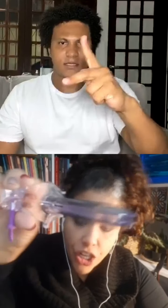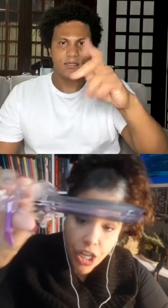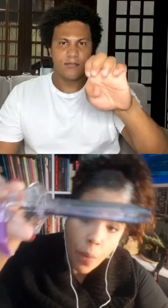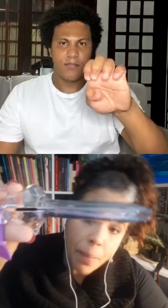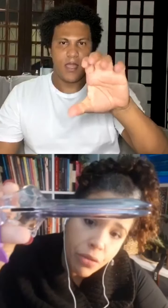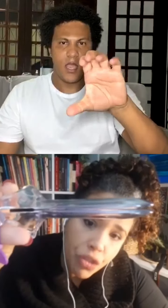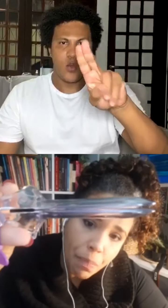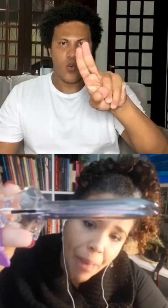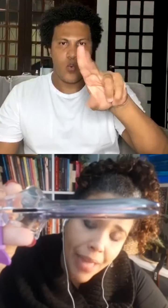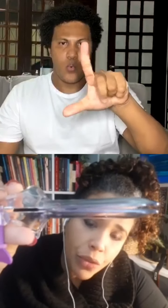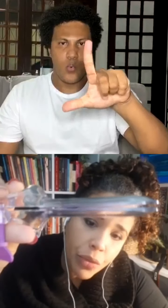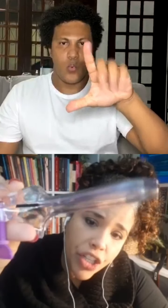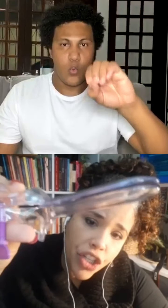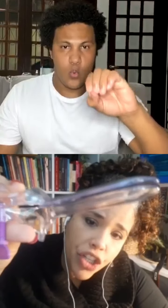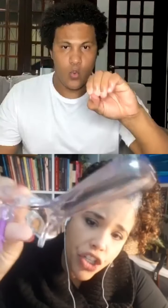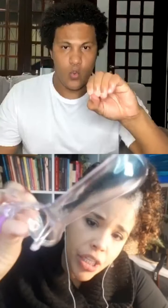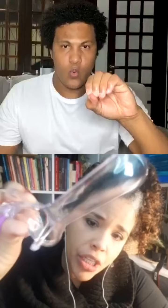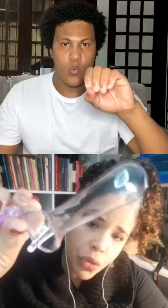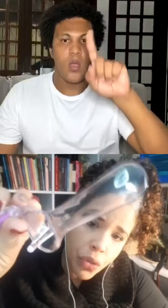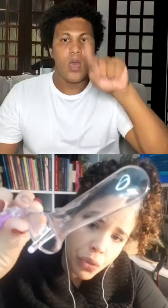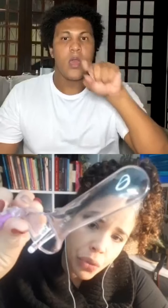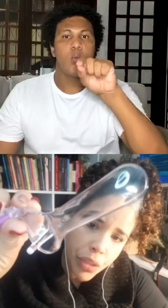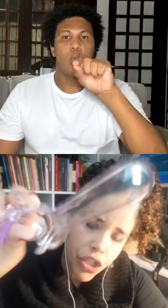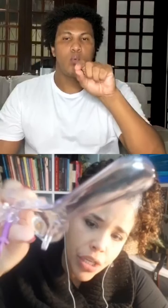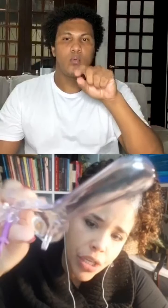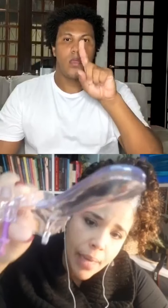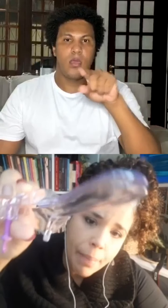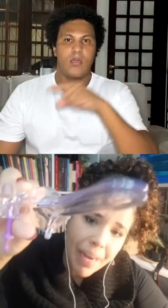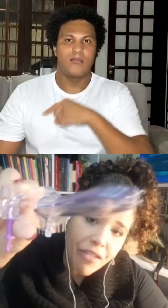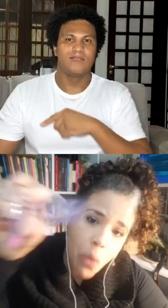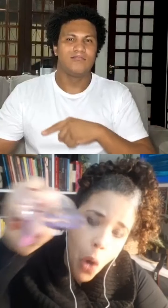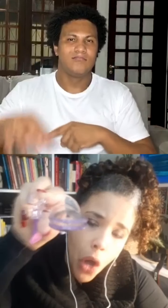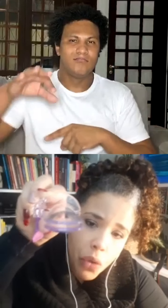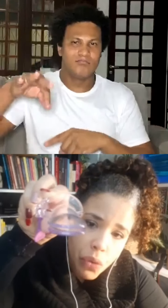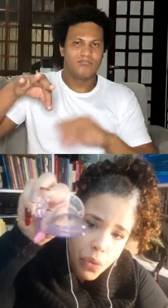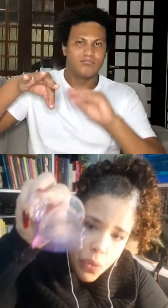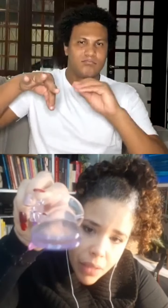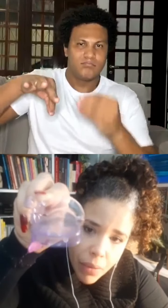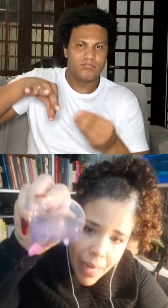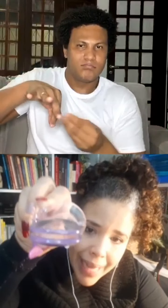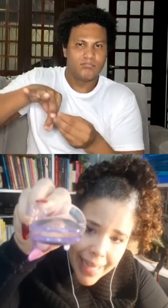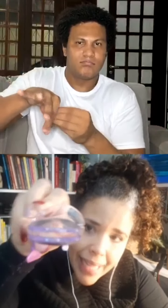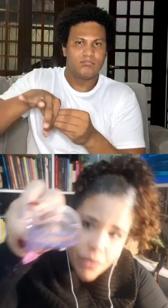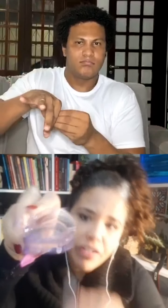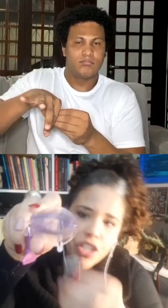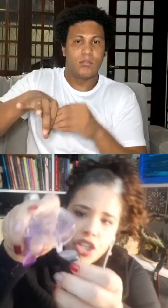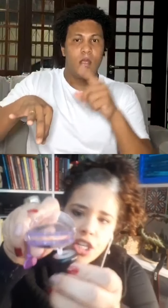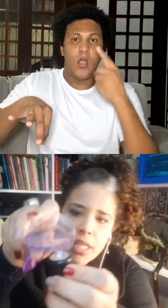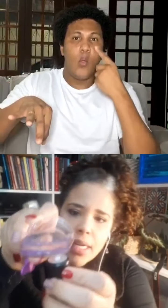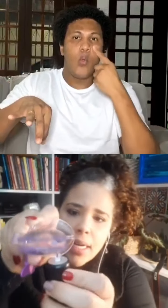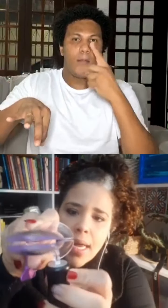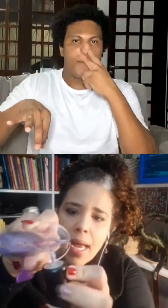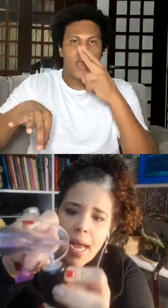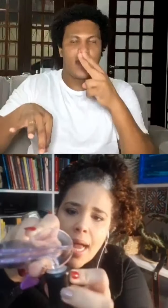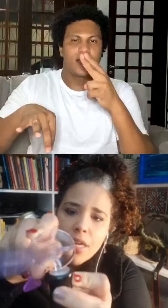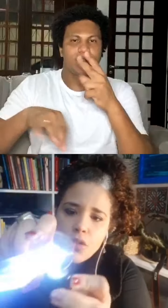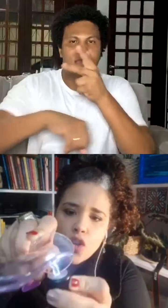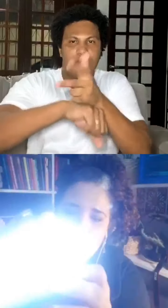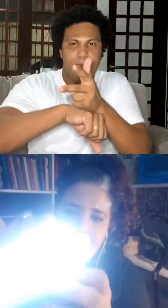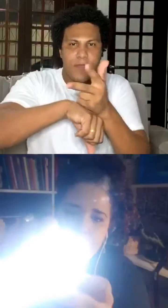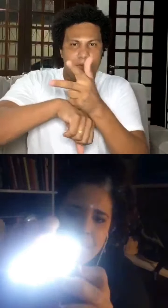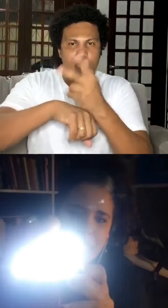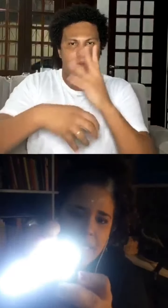É o bico de pato que a gente introduz para ver o colo do útero lá dentro da vagina. Aí eu